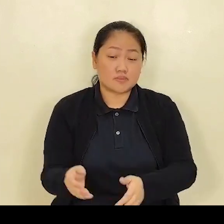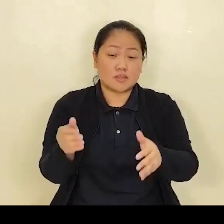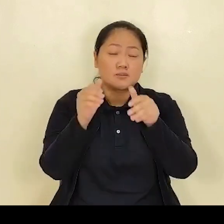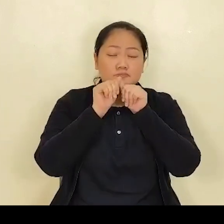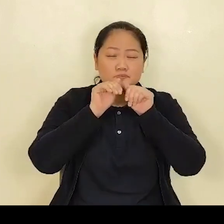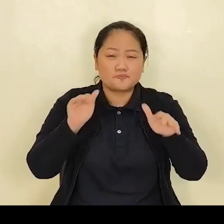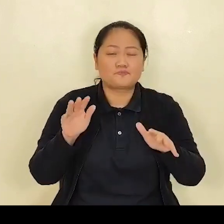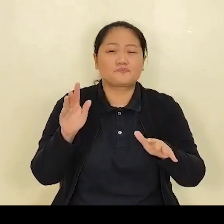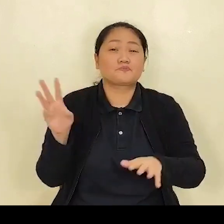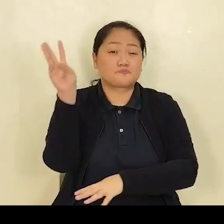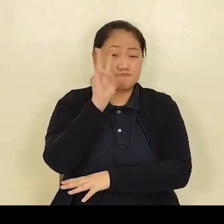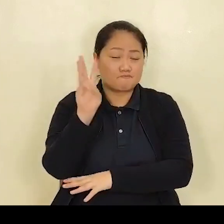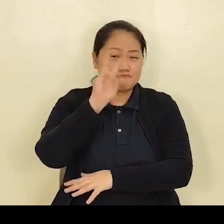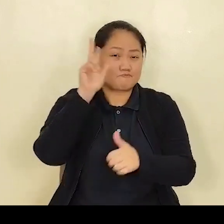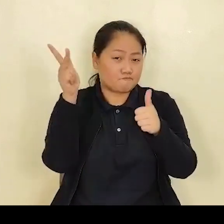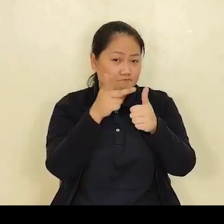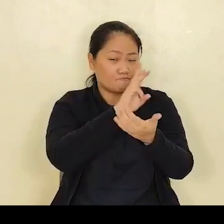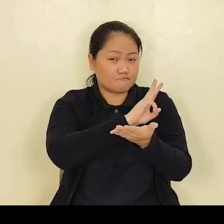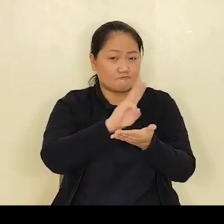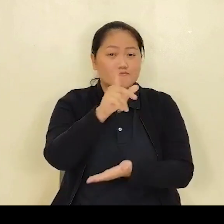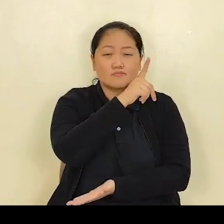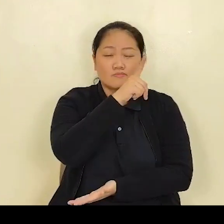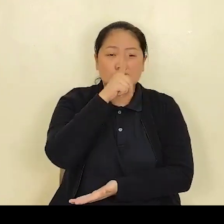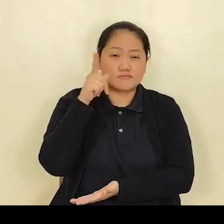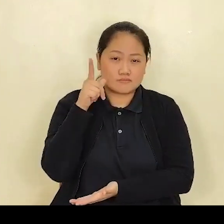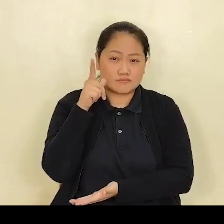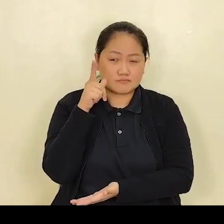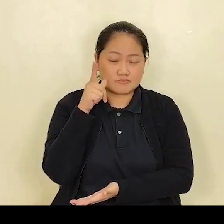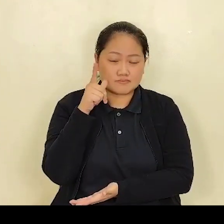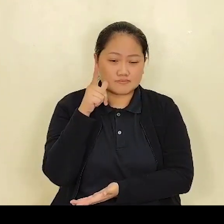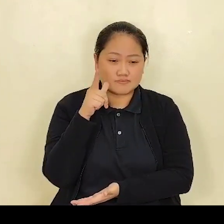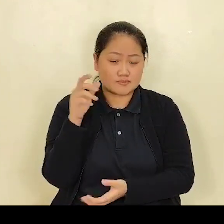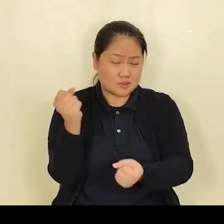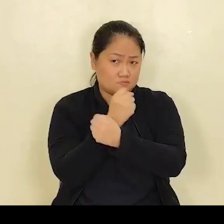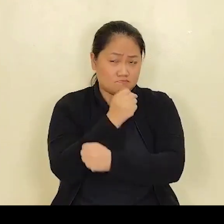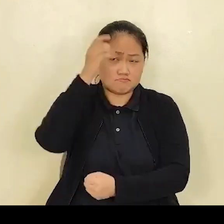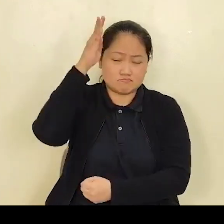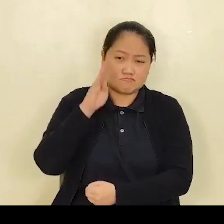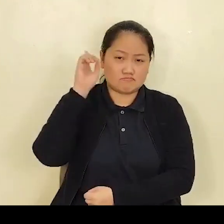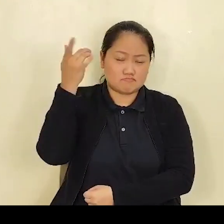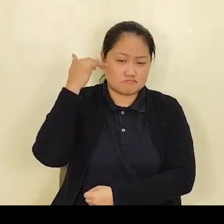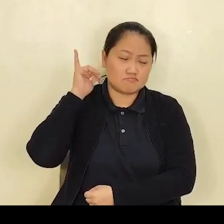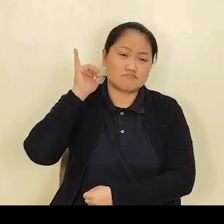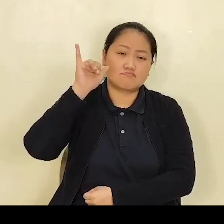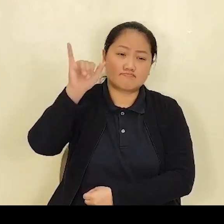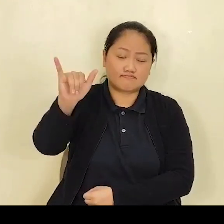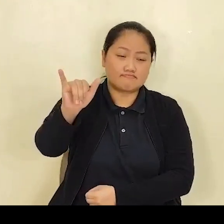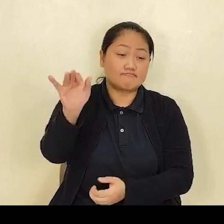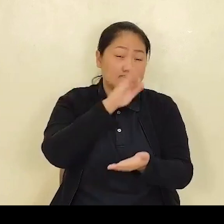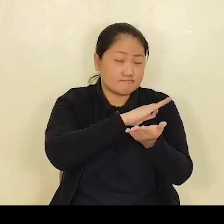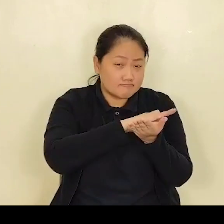Mapagpalang araw ng Martes, sa 3 linggo ng Kwaresma, purihin ang mapagmahal nating Diyos sa walang hanggang pagpapatawad niya sa